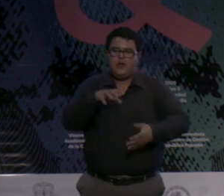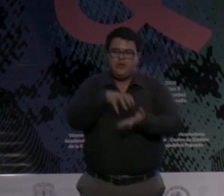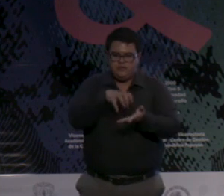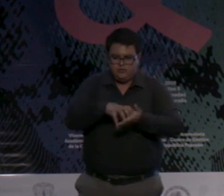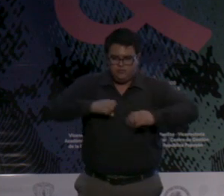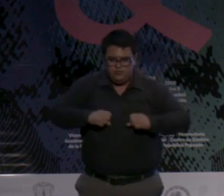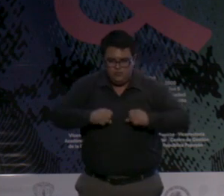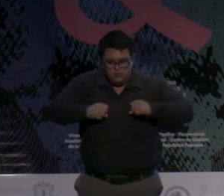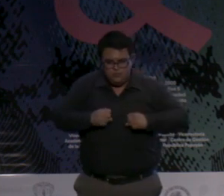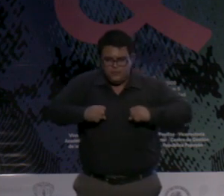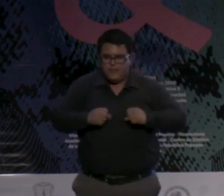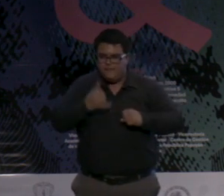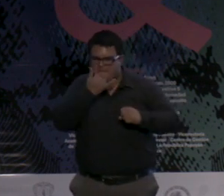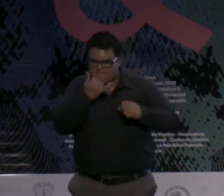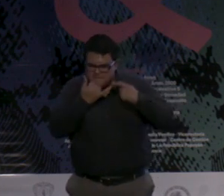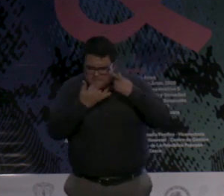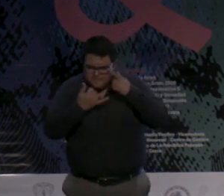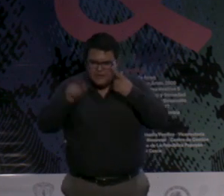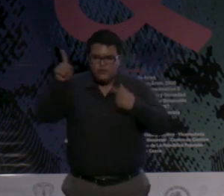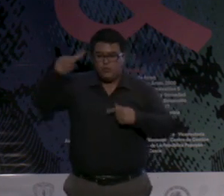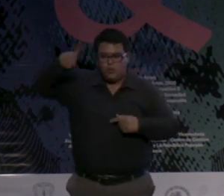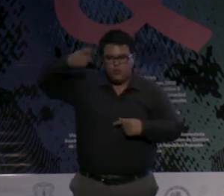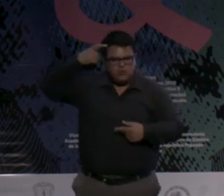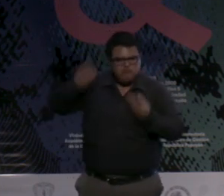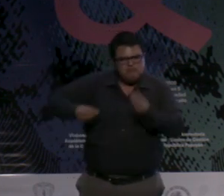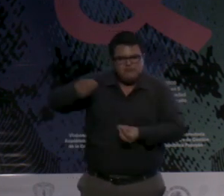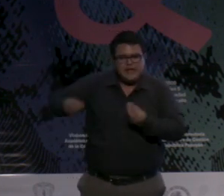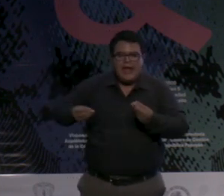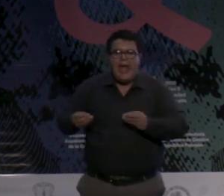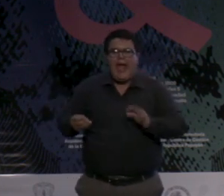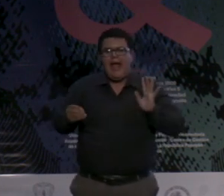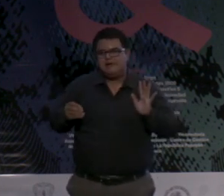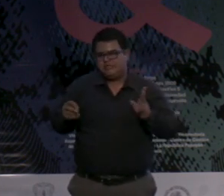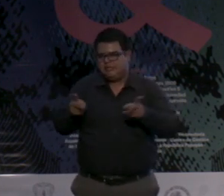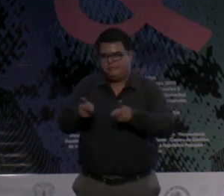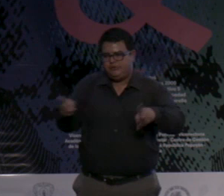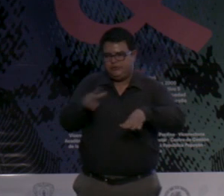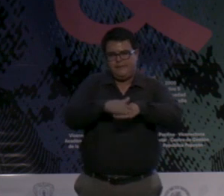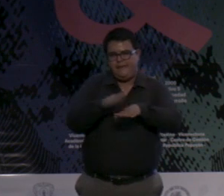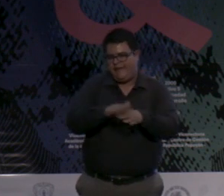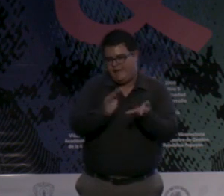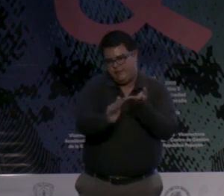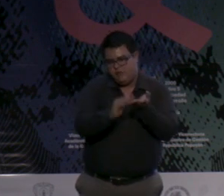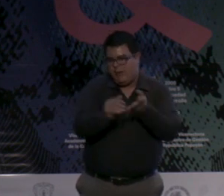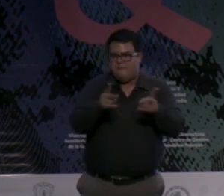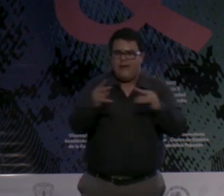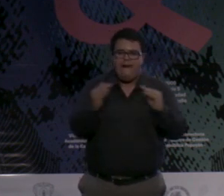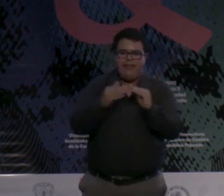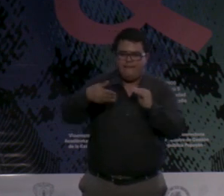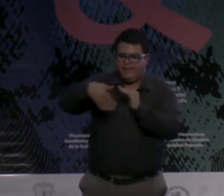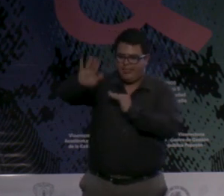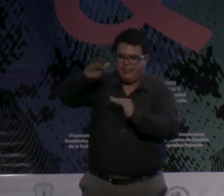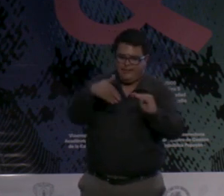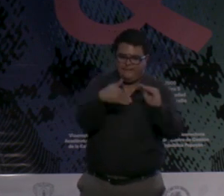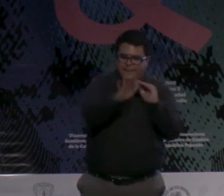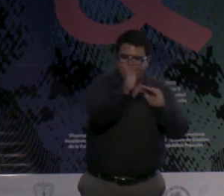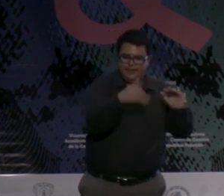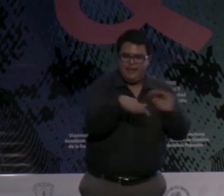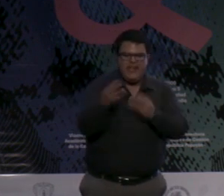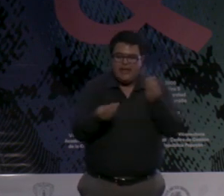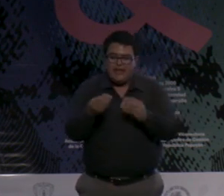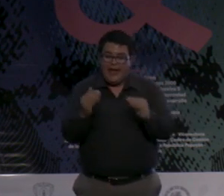Agorafobia, que documentó un proceso dramático en Bogotá, y fue que para construir un gran proyecto económico y urbanístico,